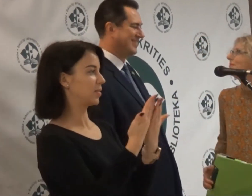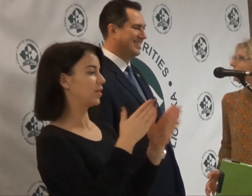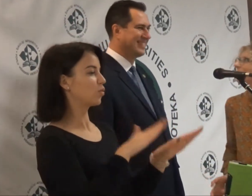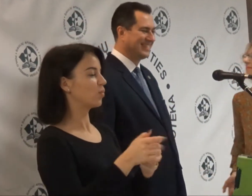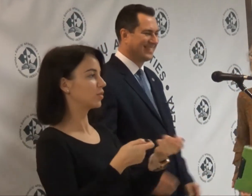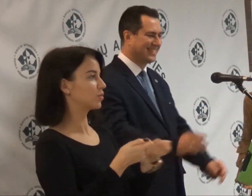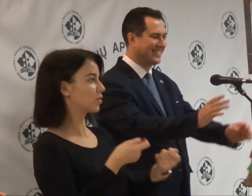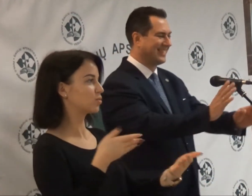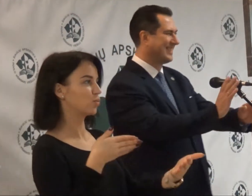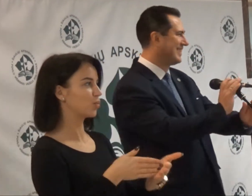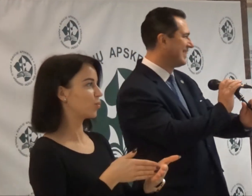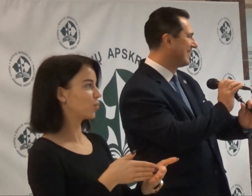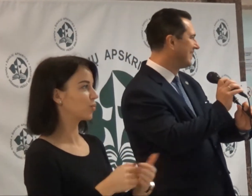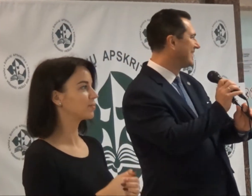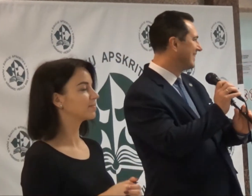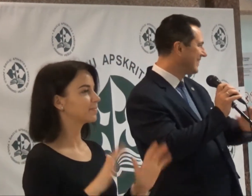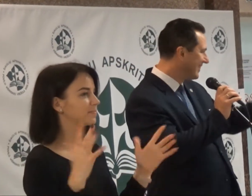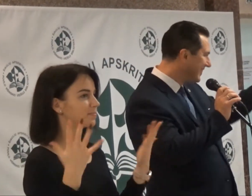neįmanoma.